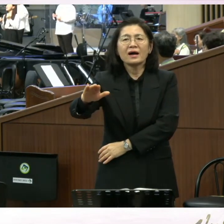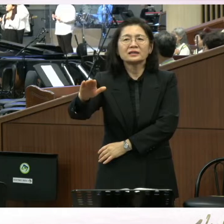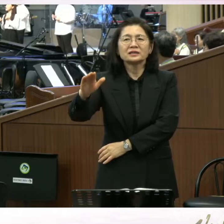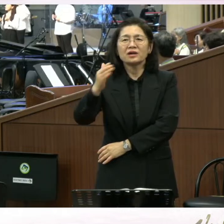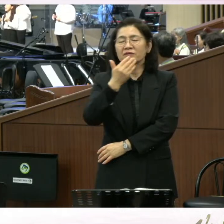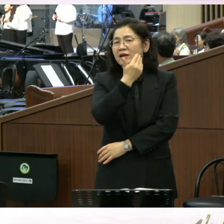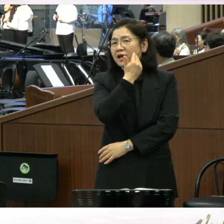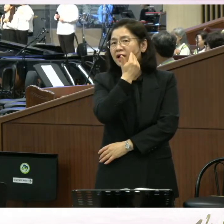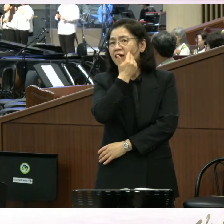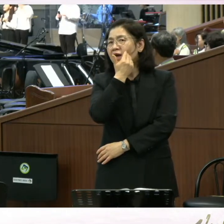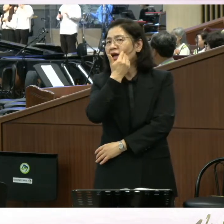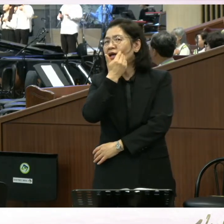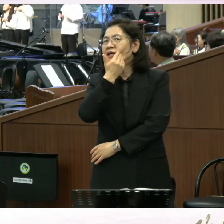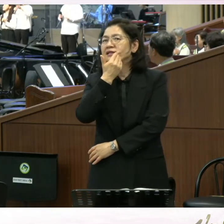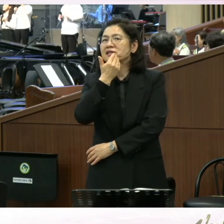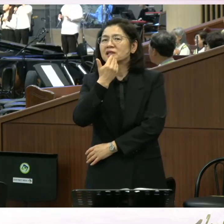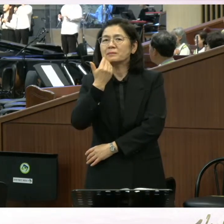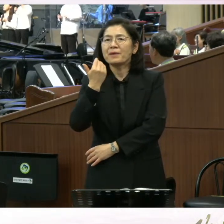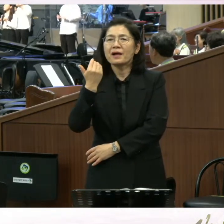외면당하셨네.